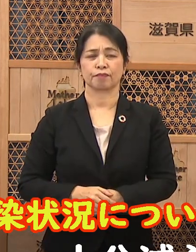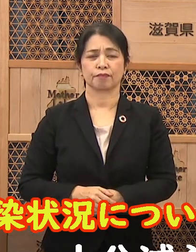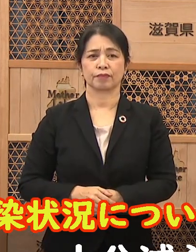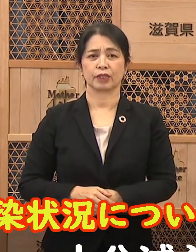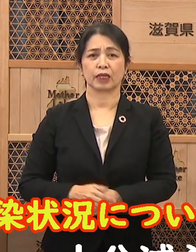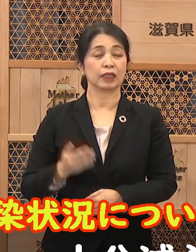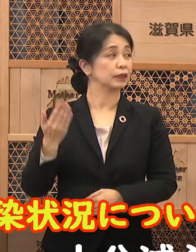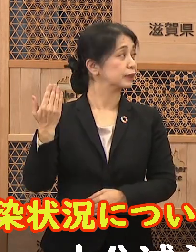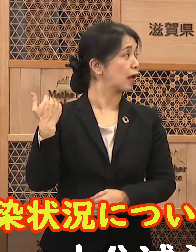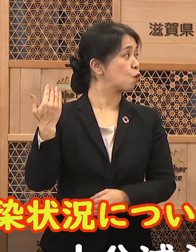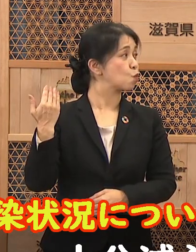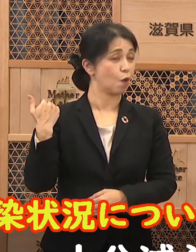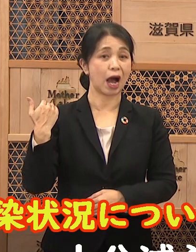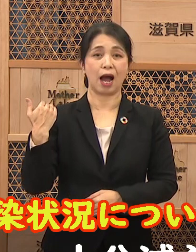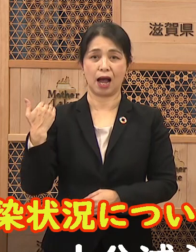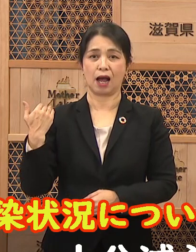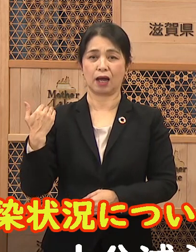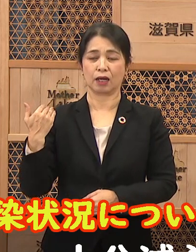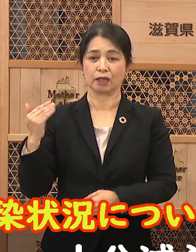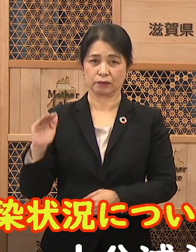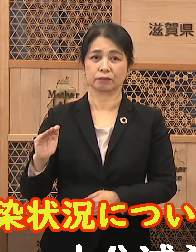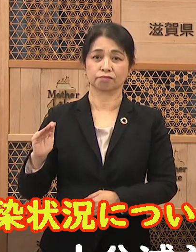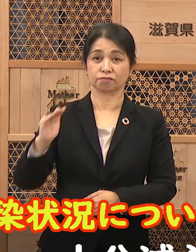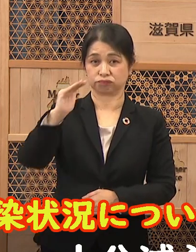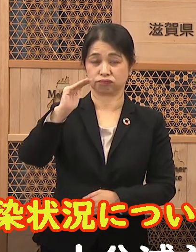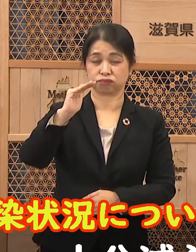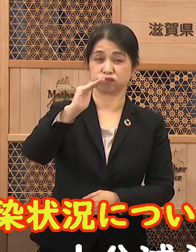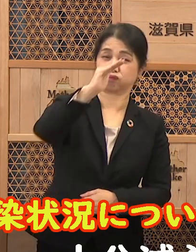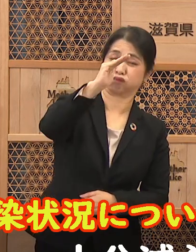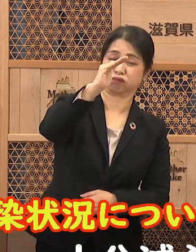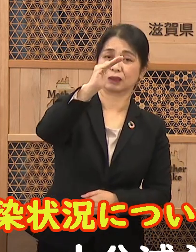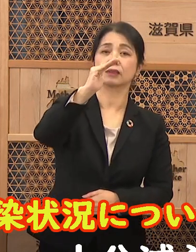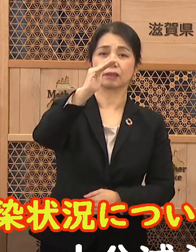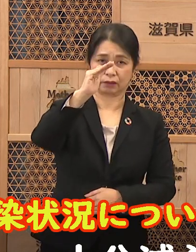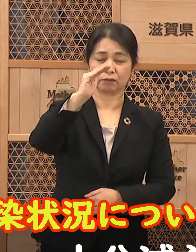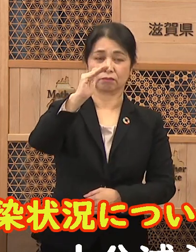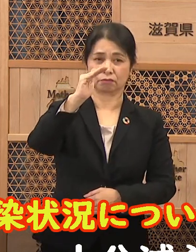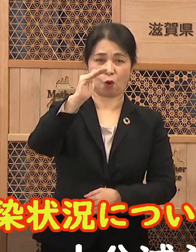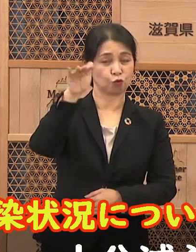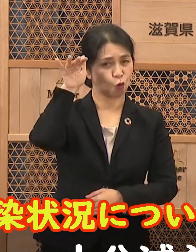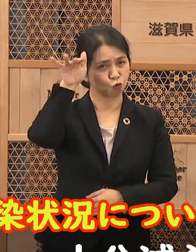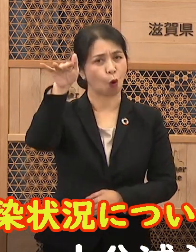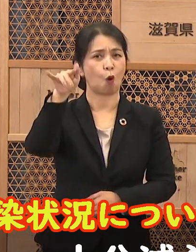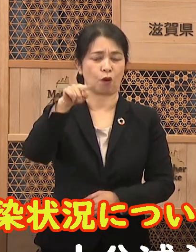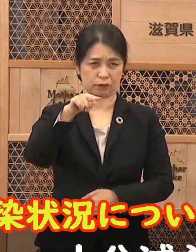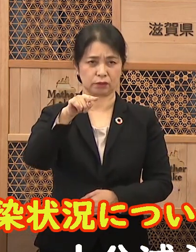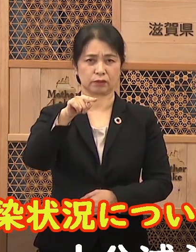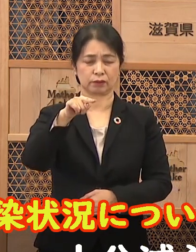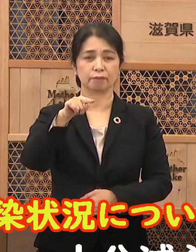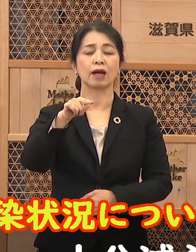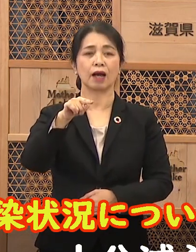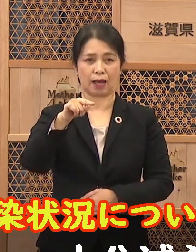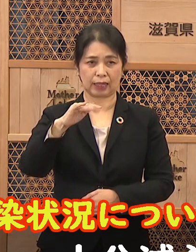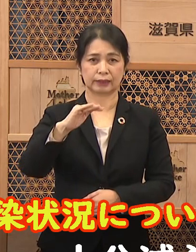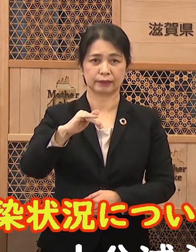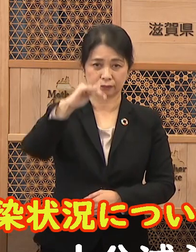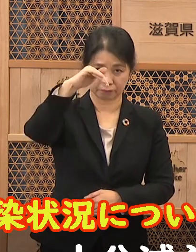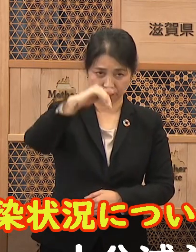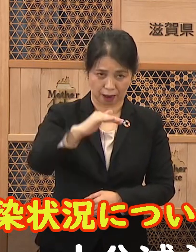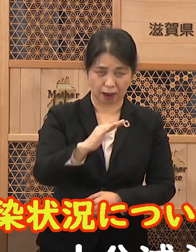以前はここから下がるのではないかという見通しを示しておりましたが、再上昇をいたしま